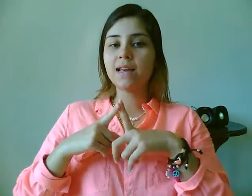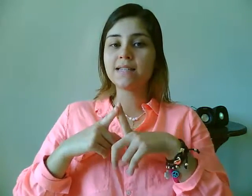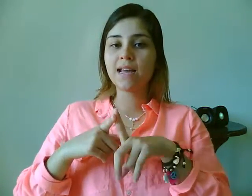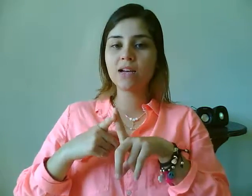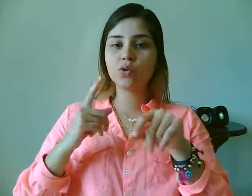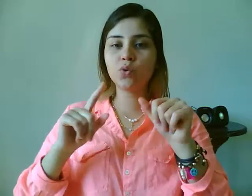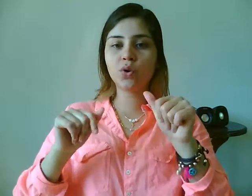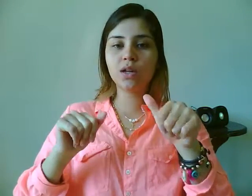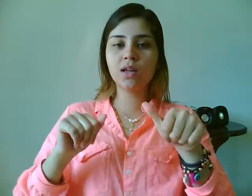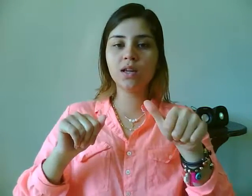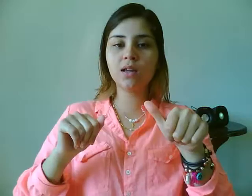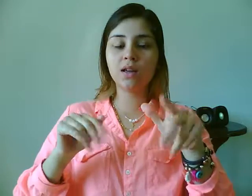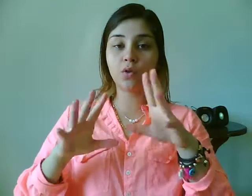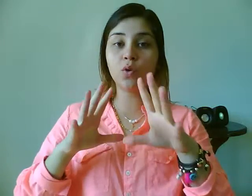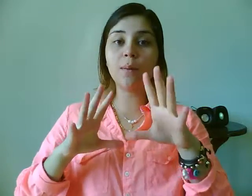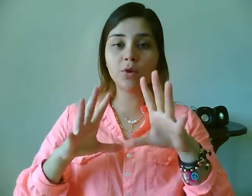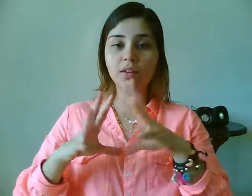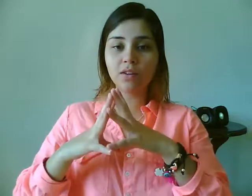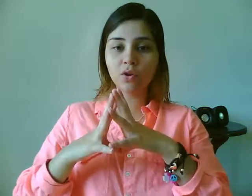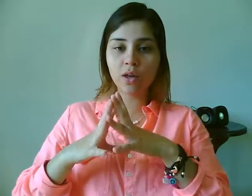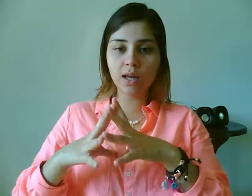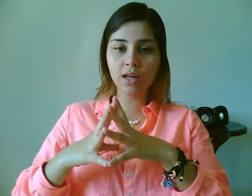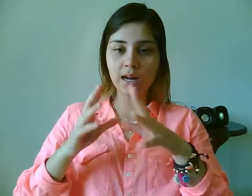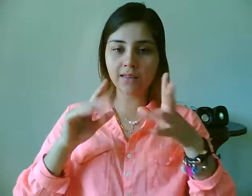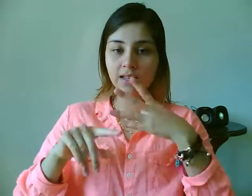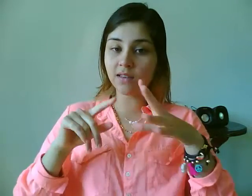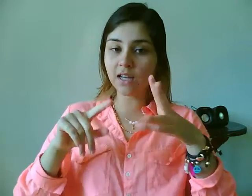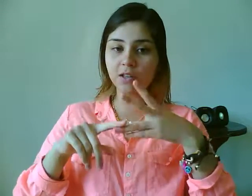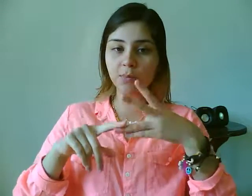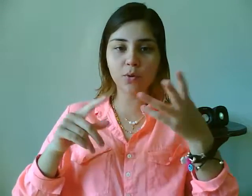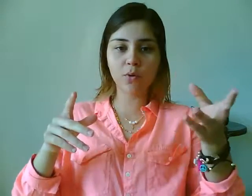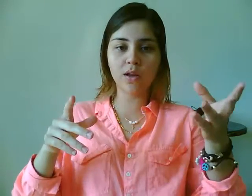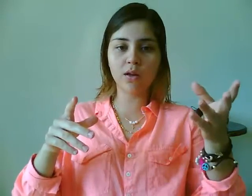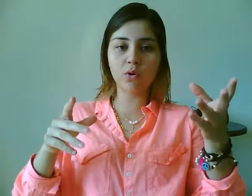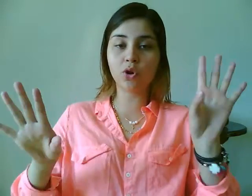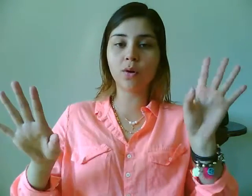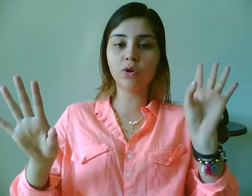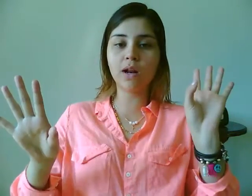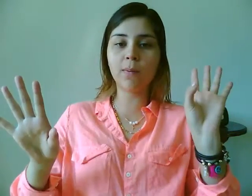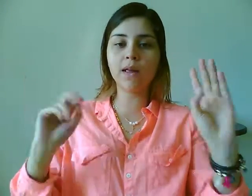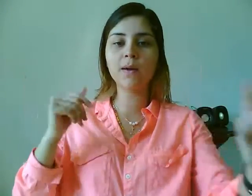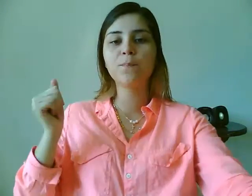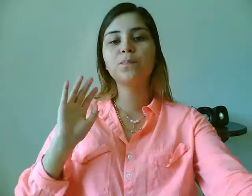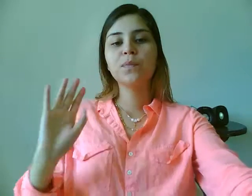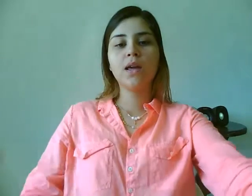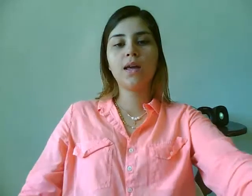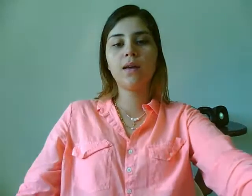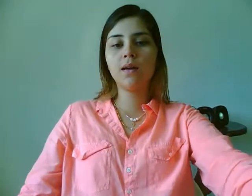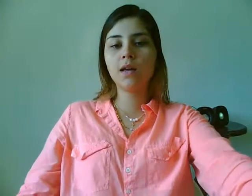S al sur, y eso es un cambio de orientación. La T indica el tiempo o choque contra la pared, y la